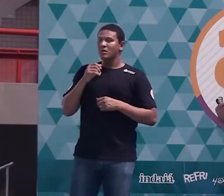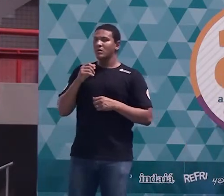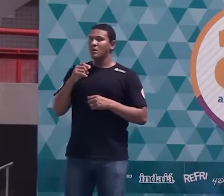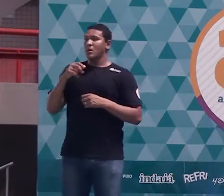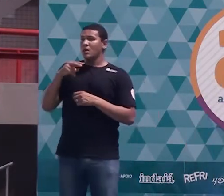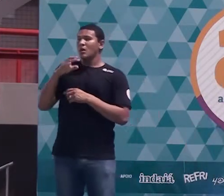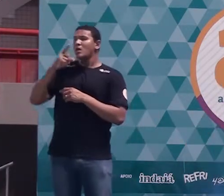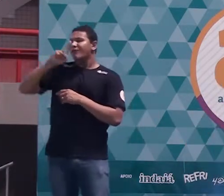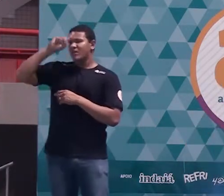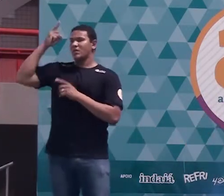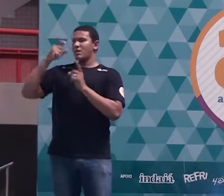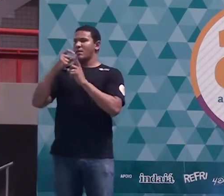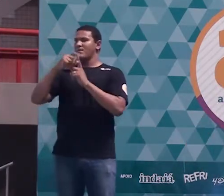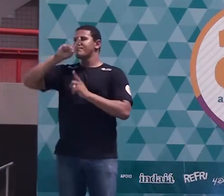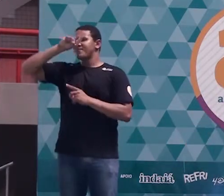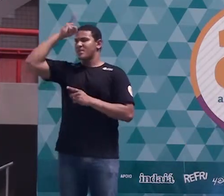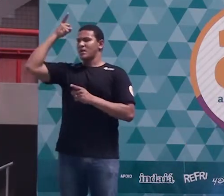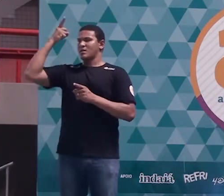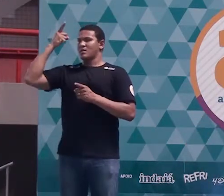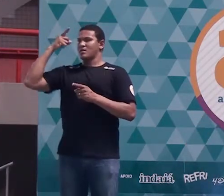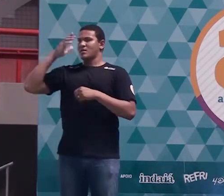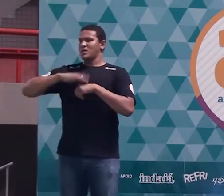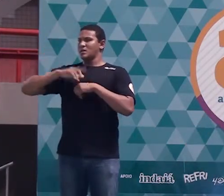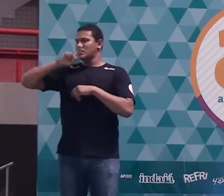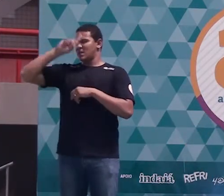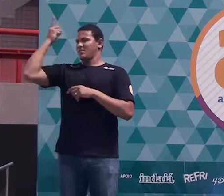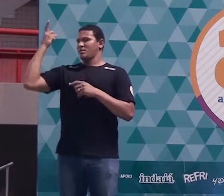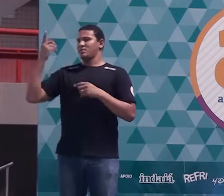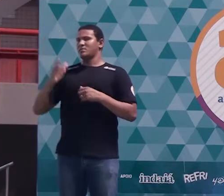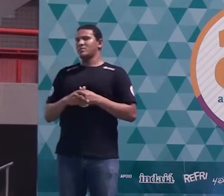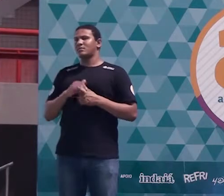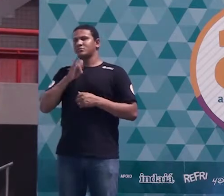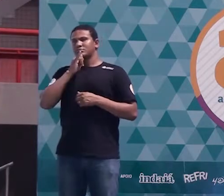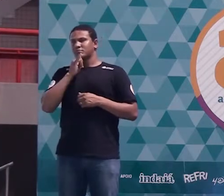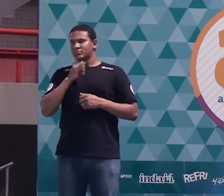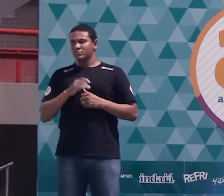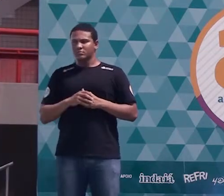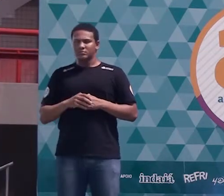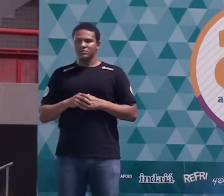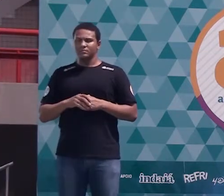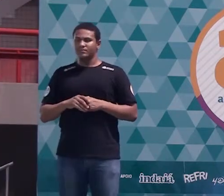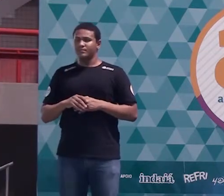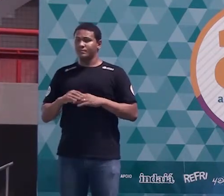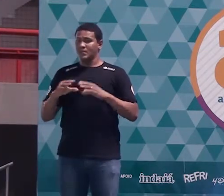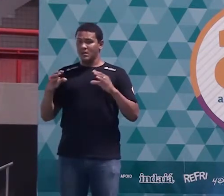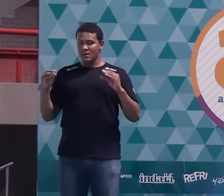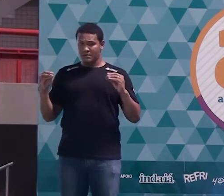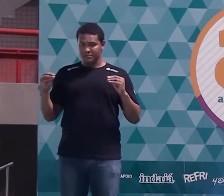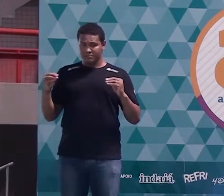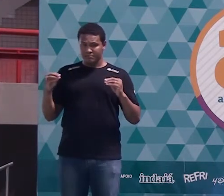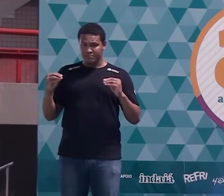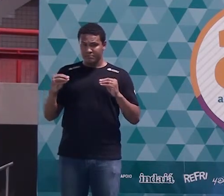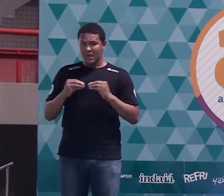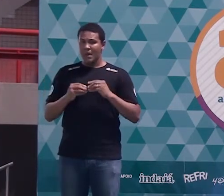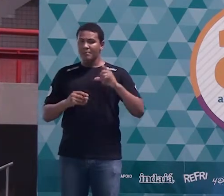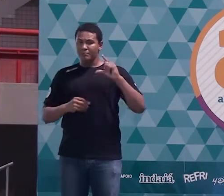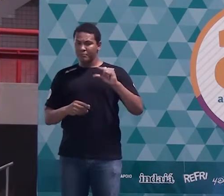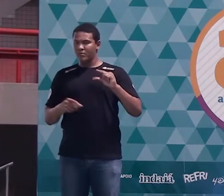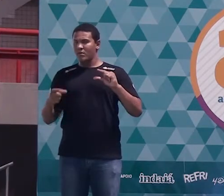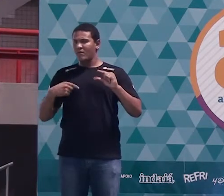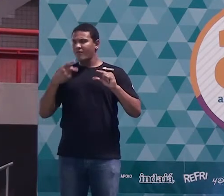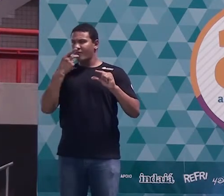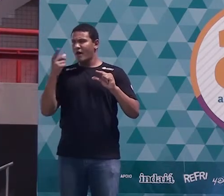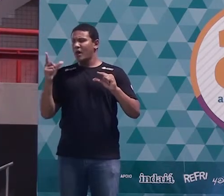inventar palavras, você criar palavras. Aí ele colocou assim: beijo pouco, falo